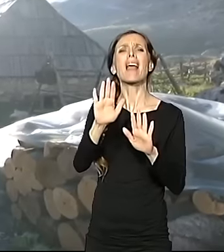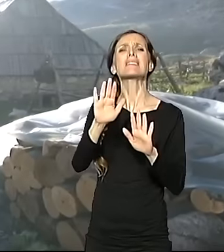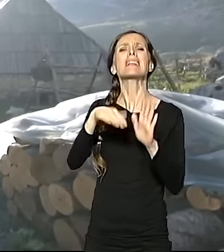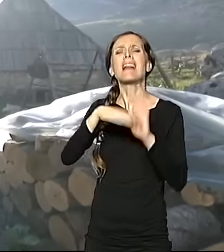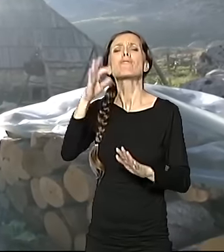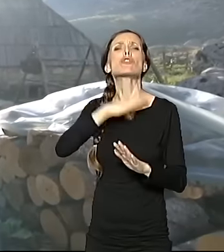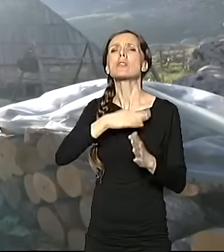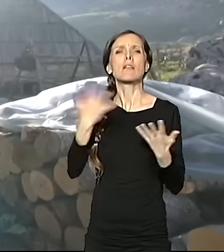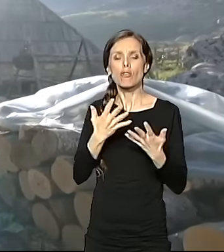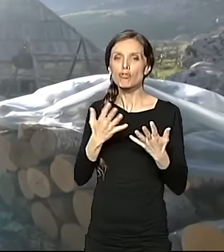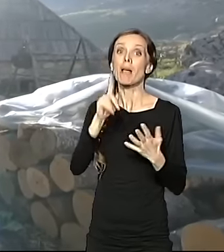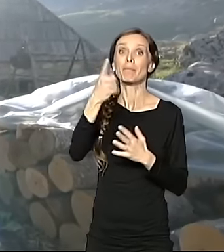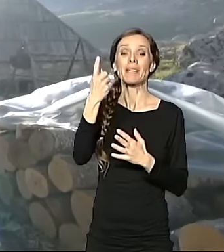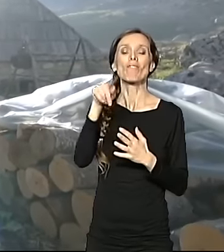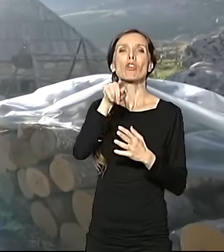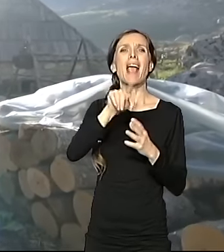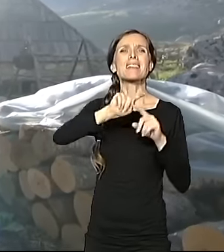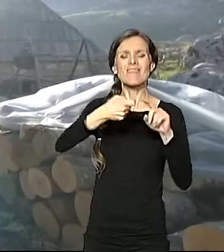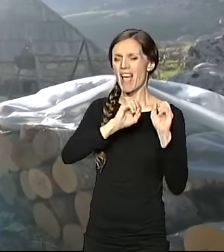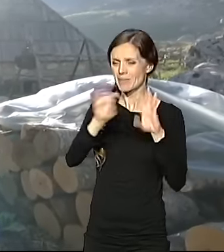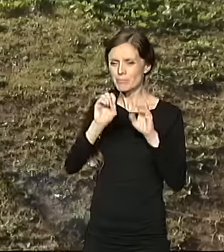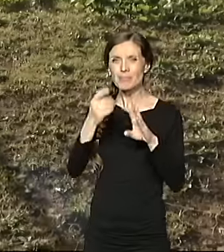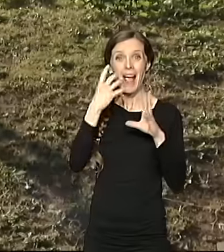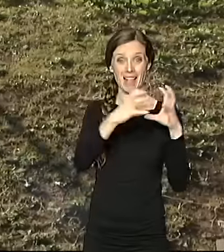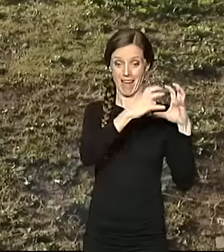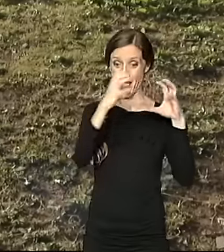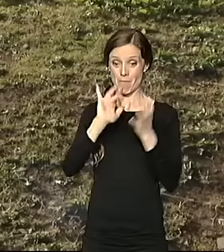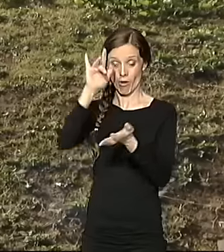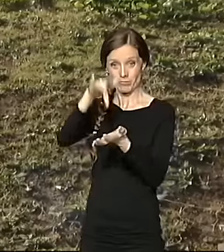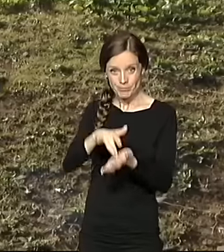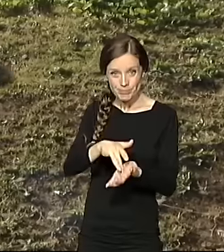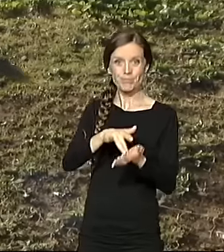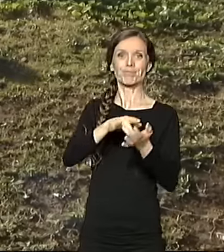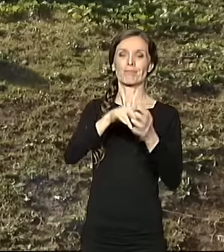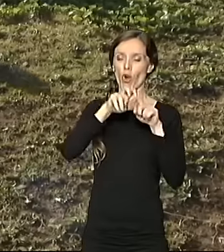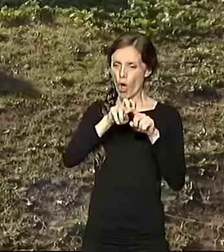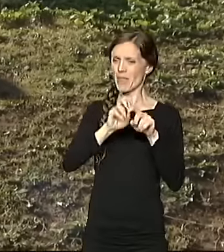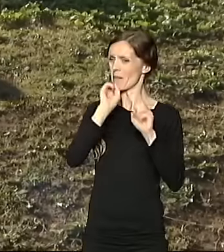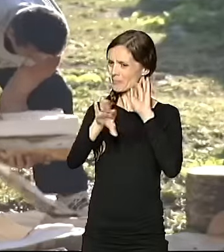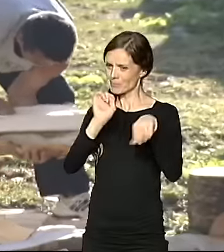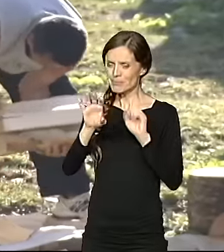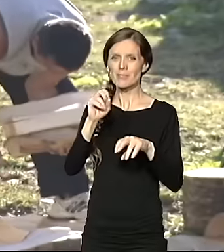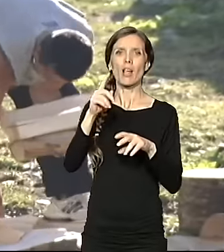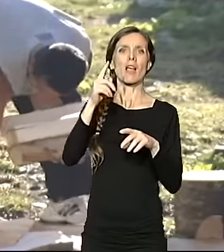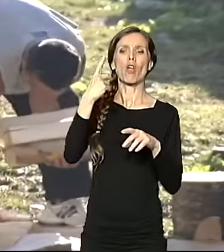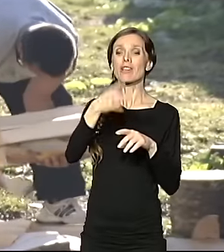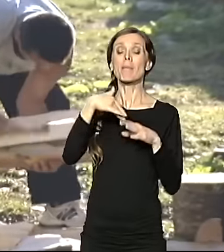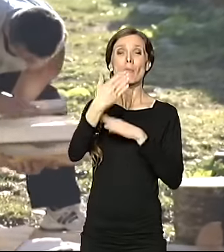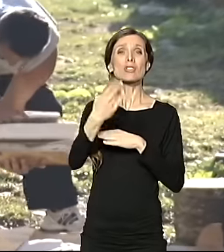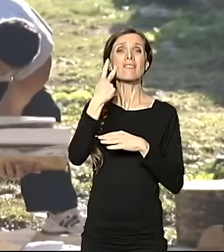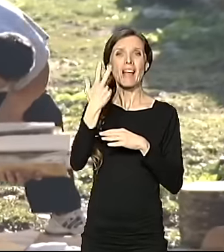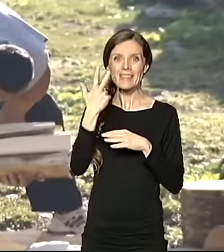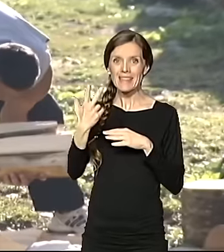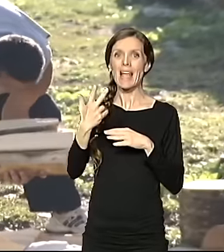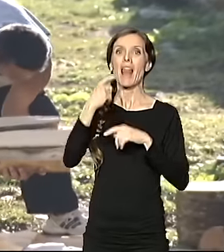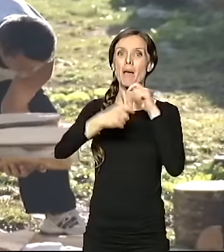nam te stvari od kamiona do ovde s konjima i onda imamo 2-3 dana posla dok iščeramo drva. Drva su